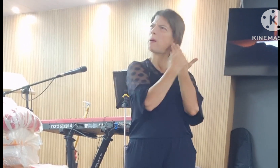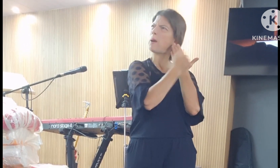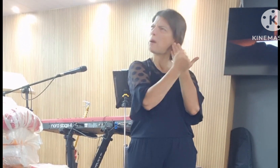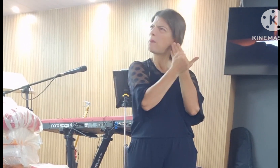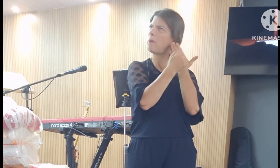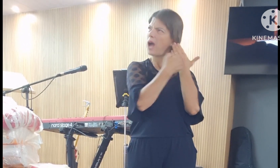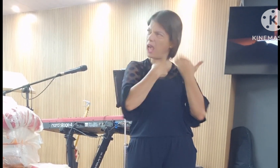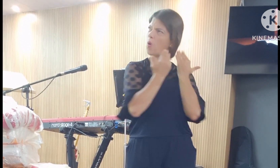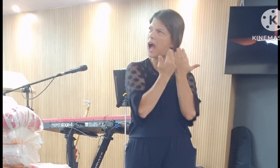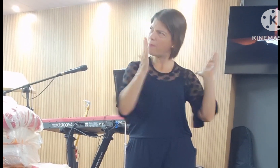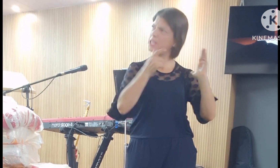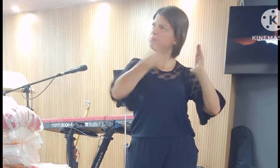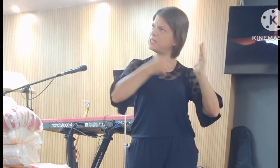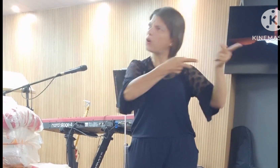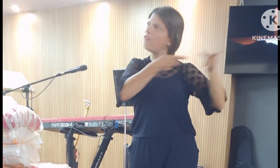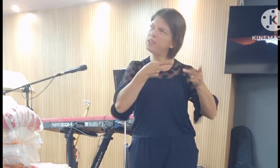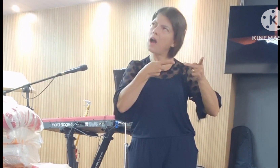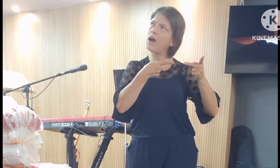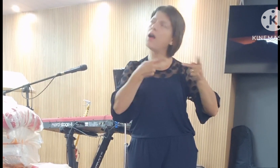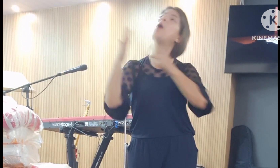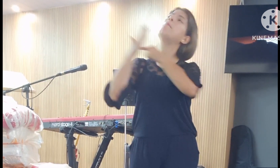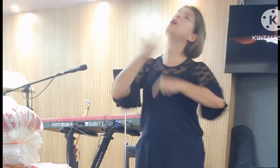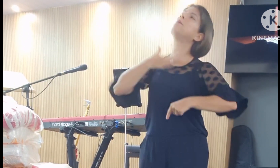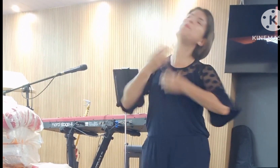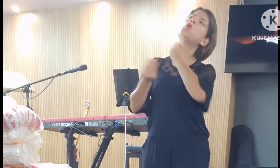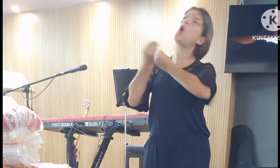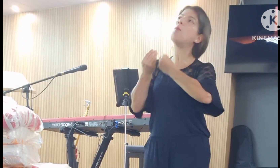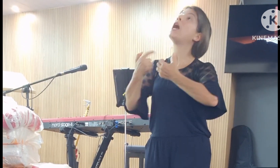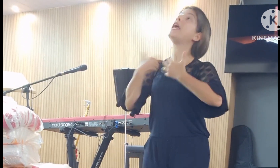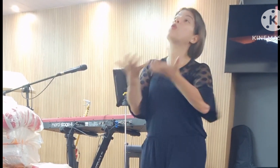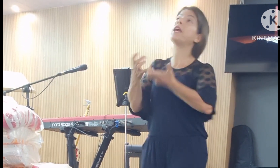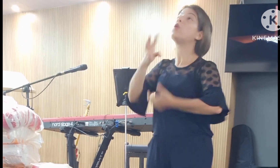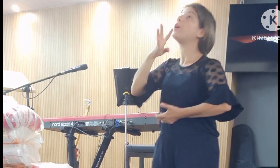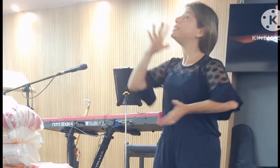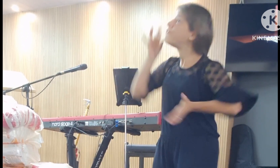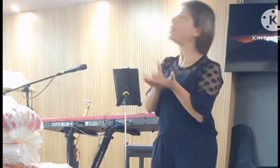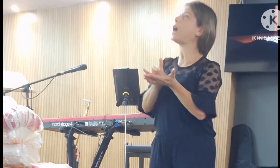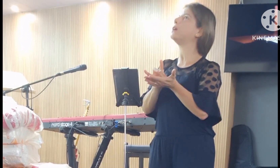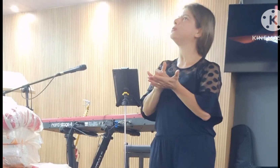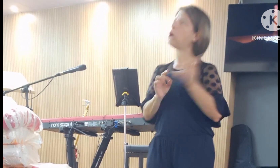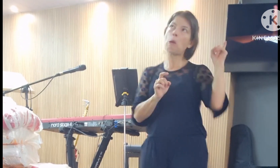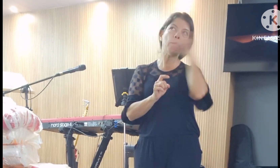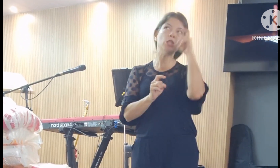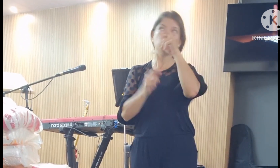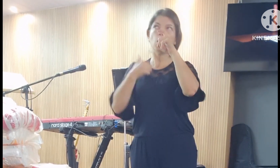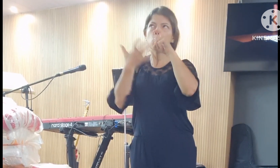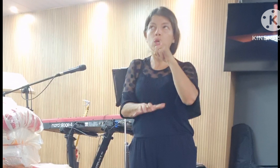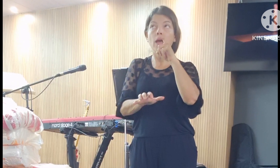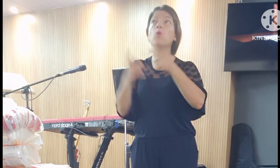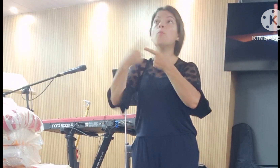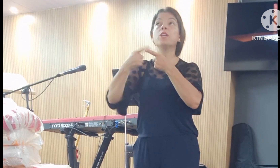te servir. Se não é, me mostra o que é verdade, porque o meu desejo é te